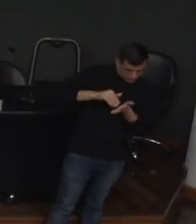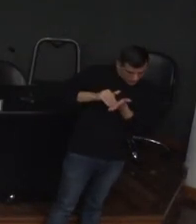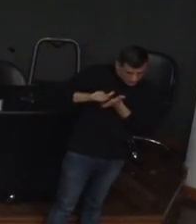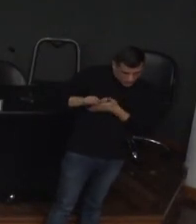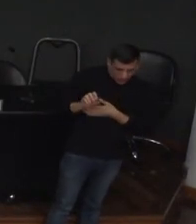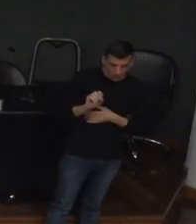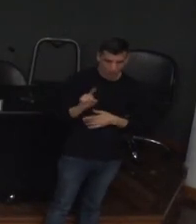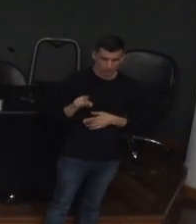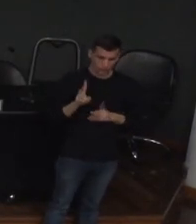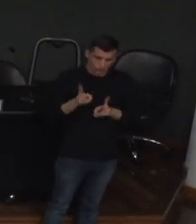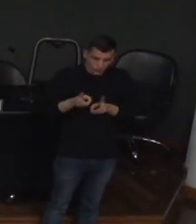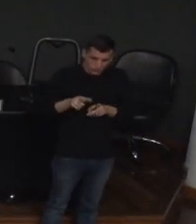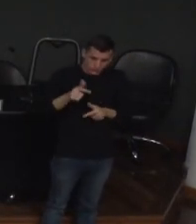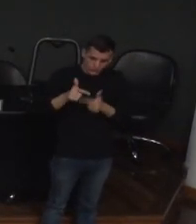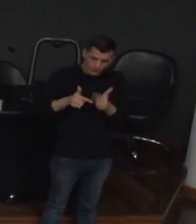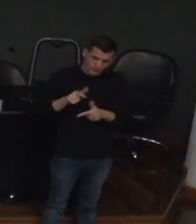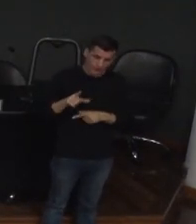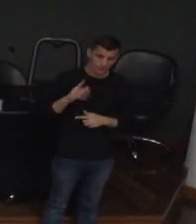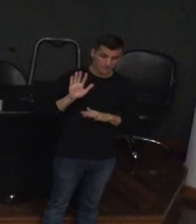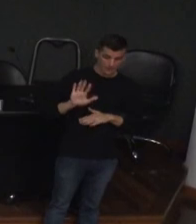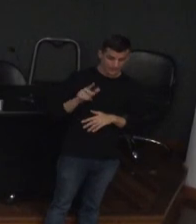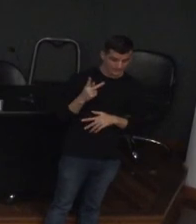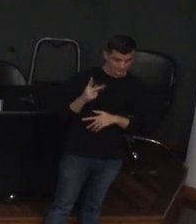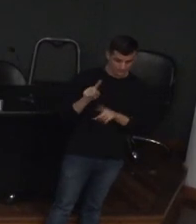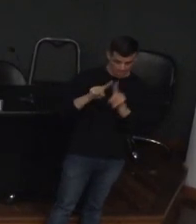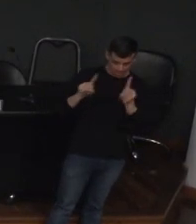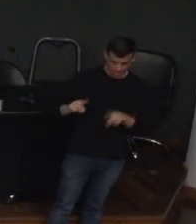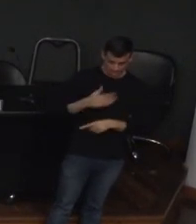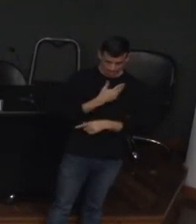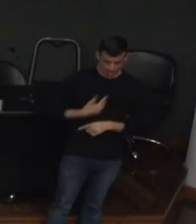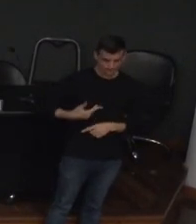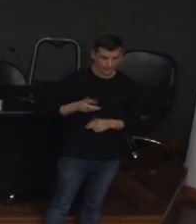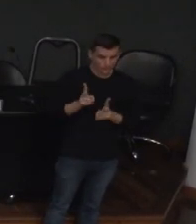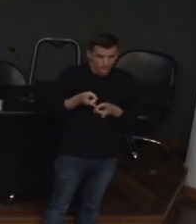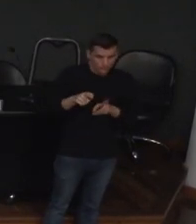com acesso àquelas informações de alguma forma.